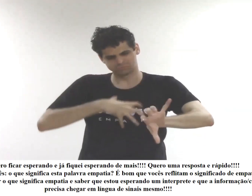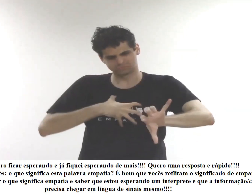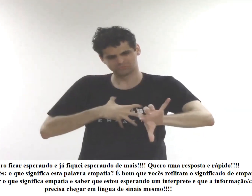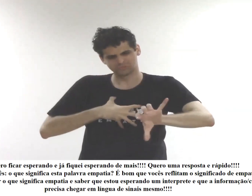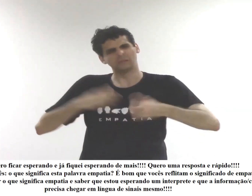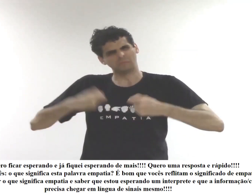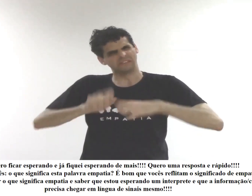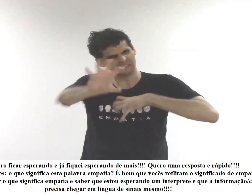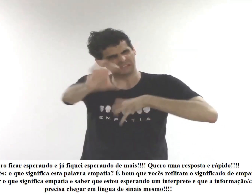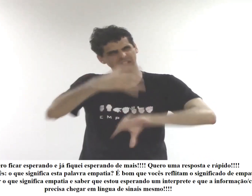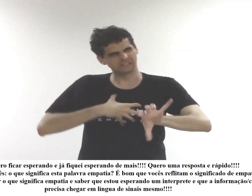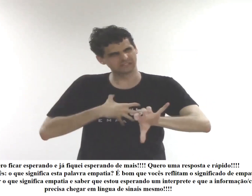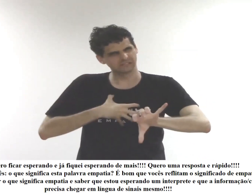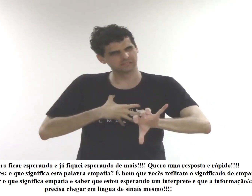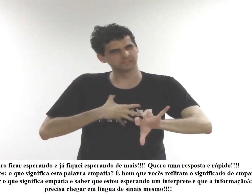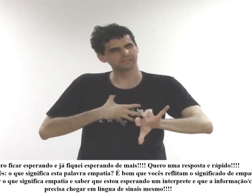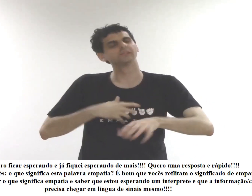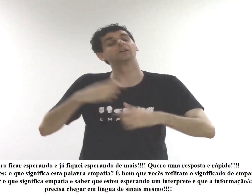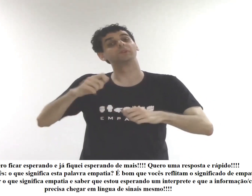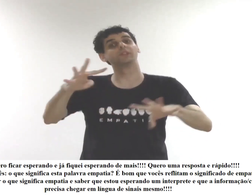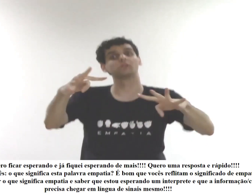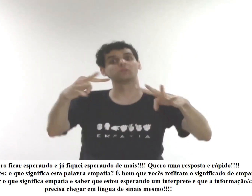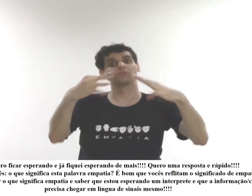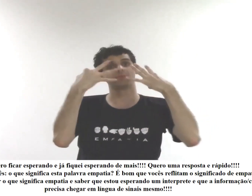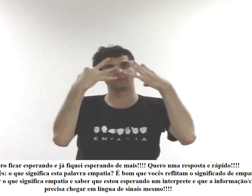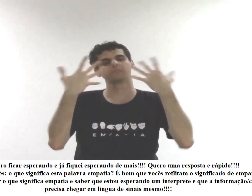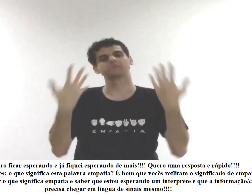reflitam. O significado de empatia.